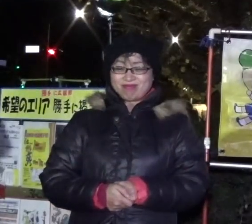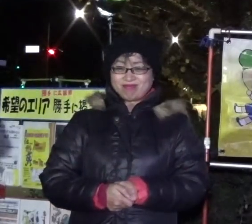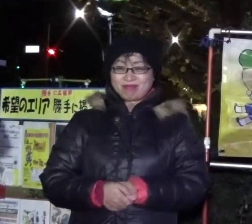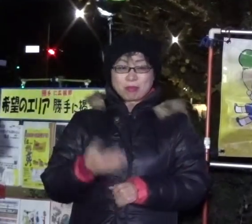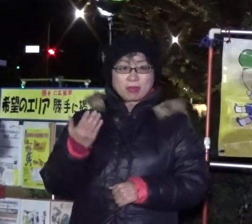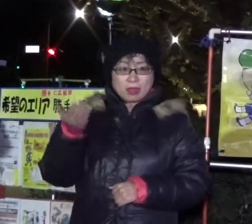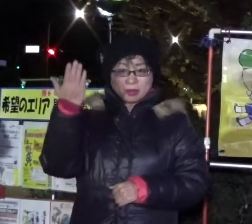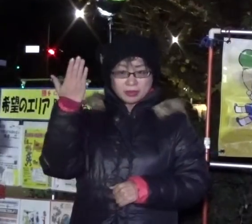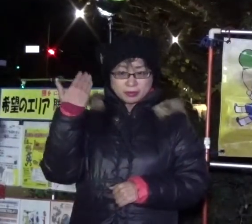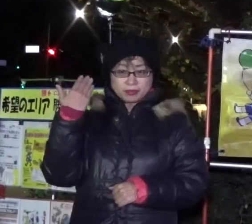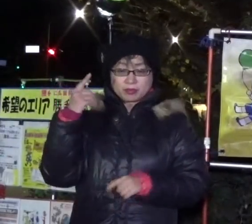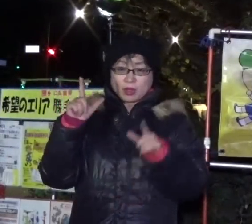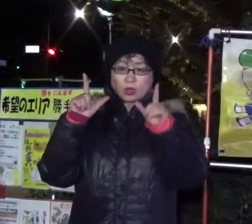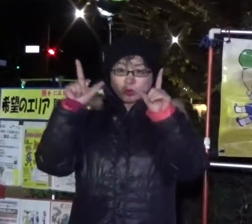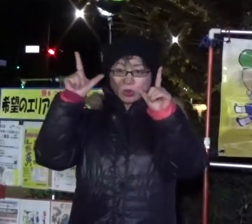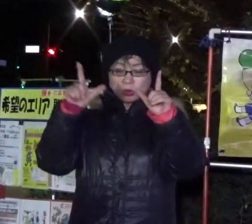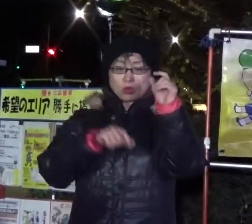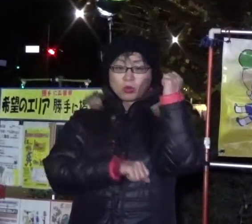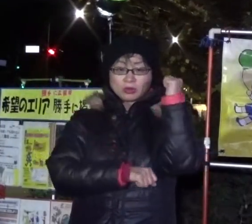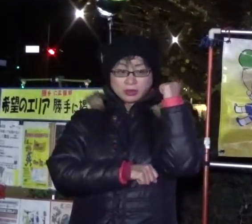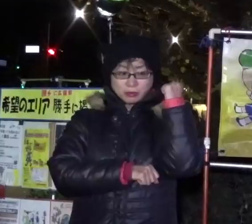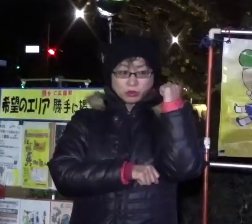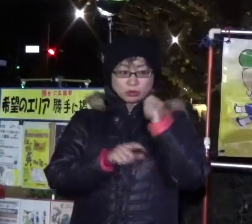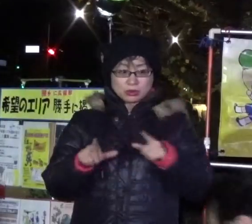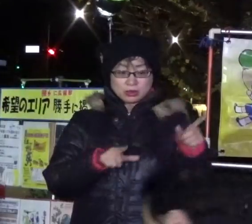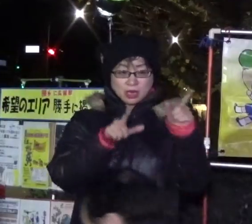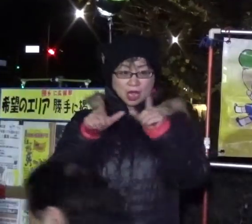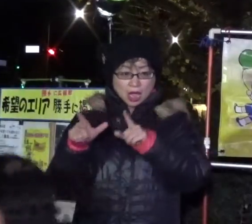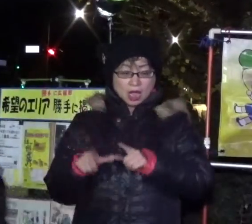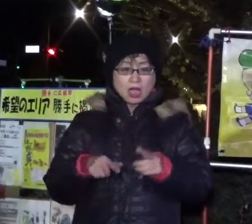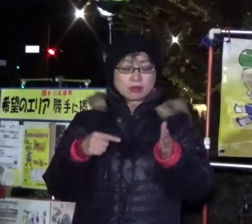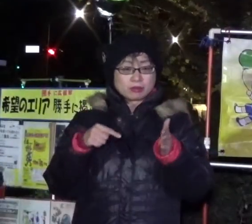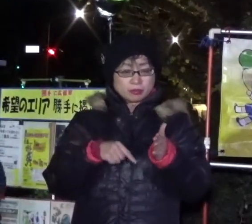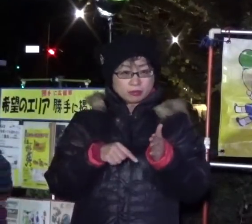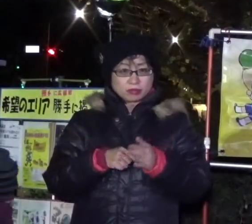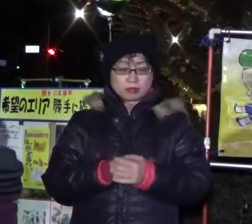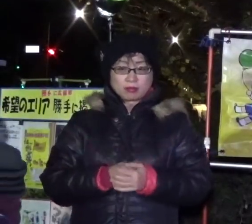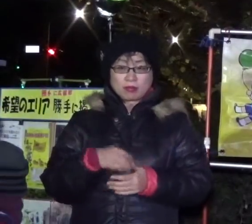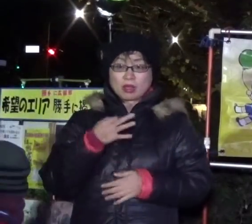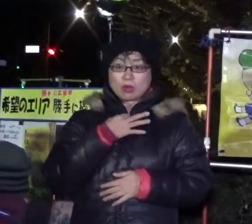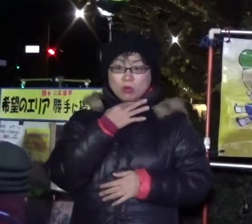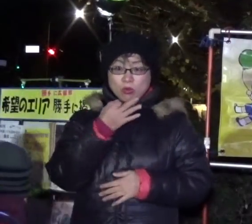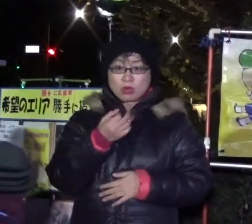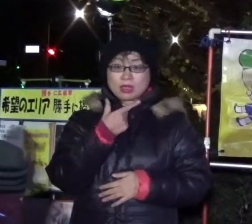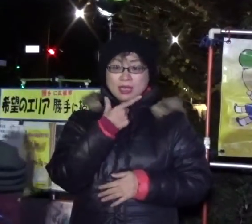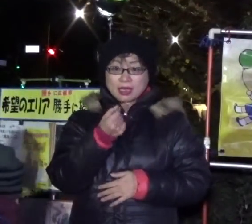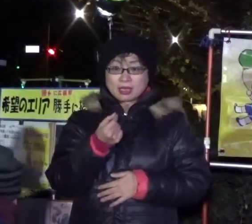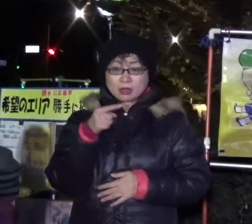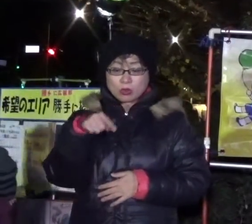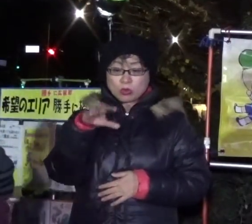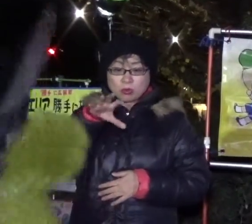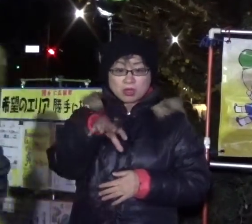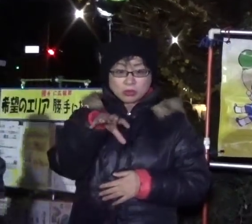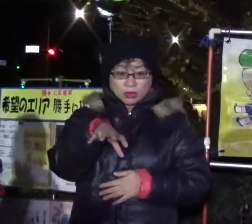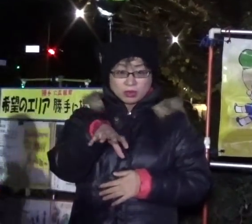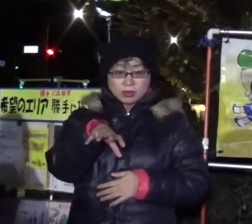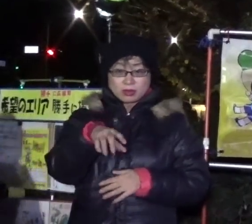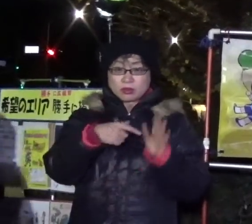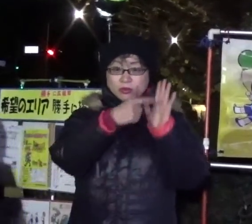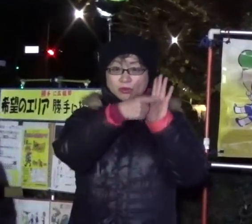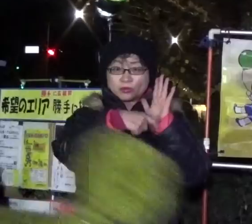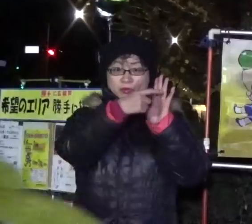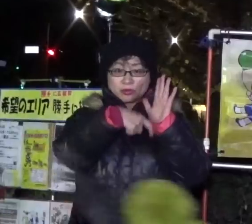以前東京新聞の社会面にですね、声を上げたい人はここへという見出し